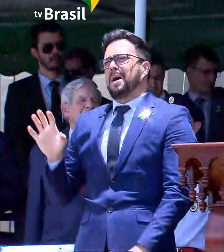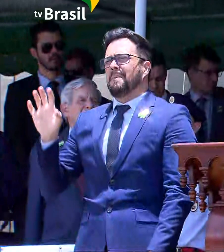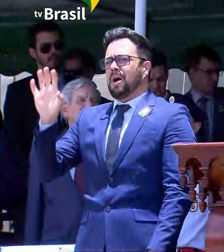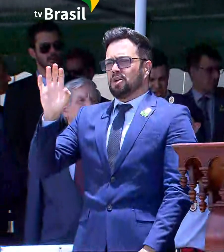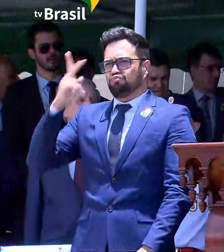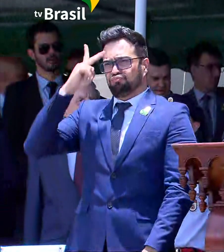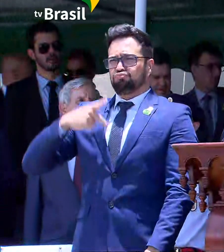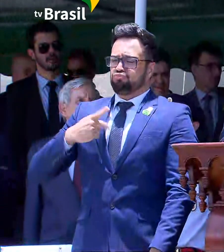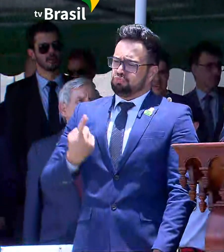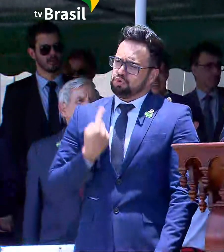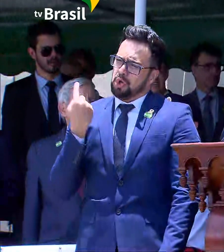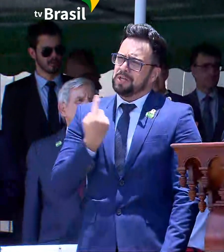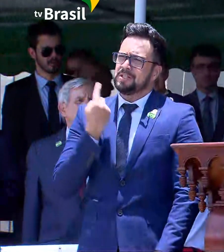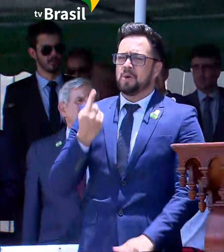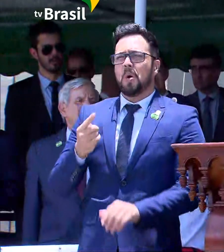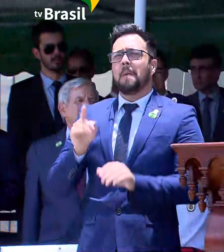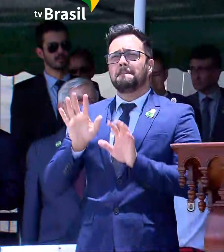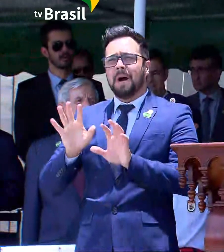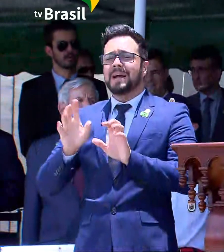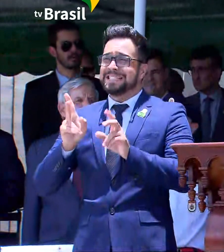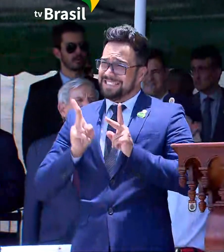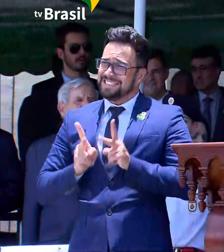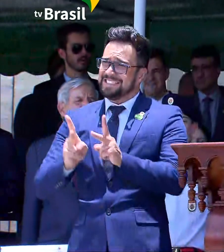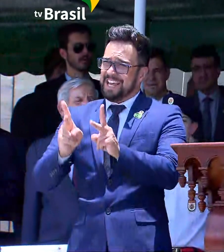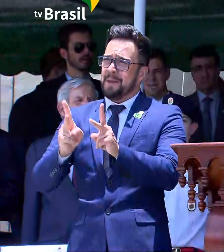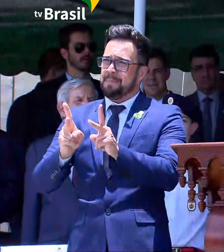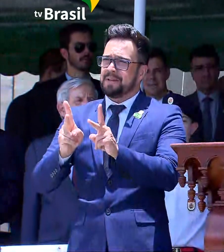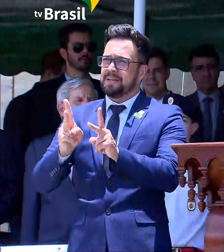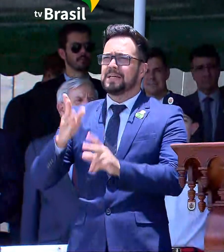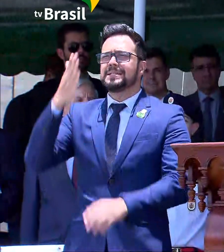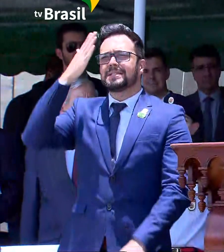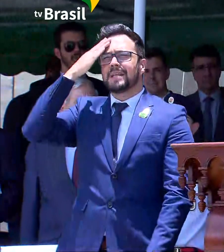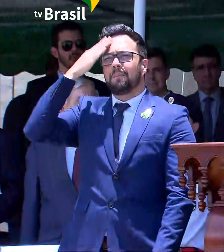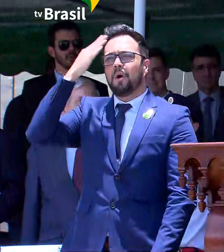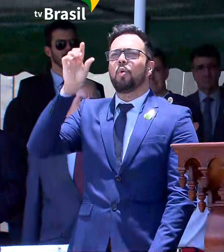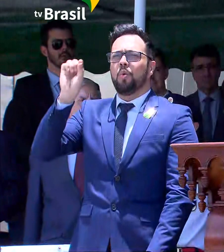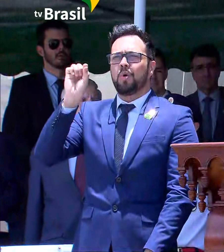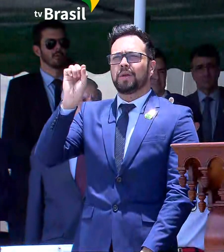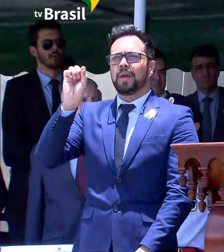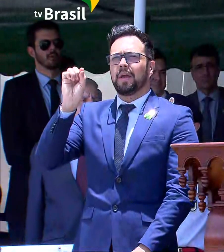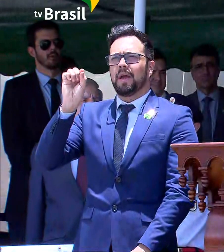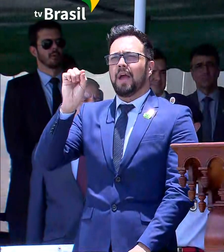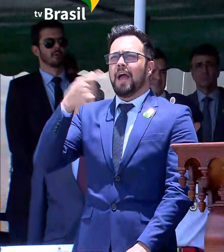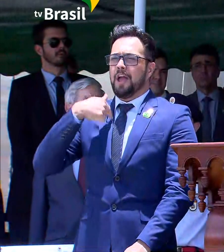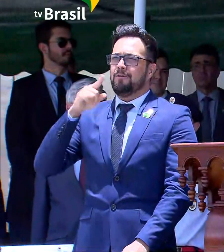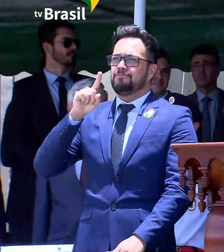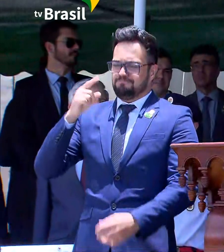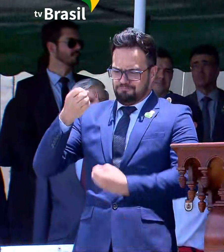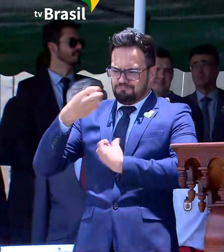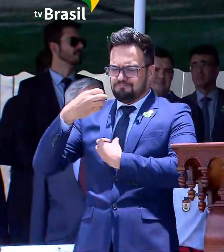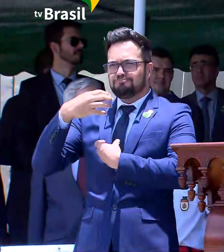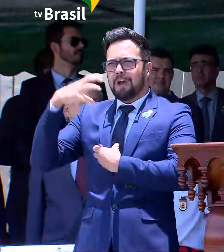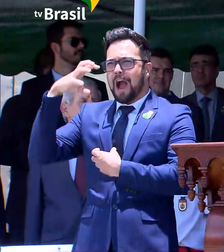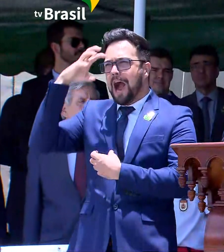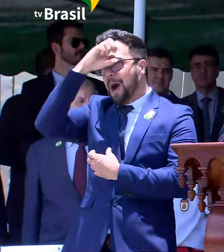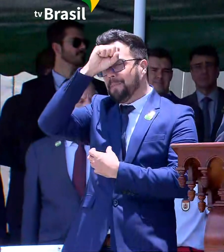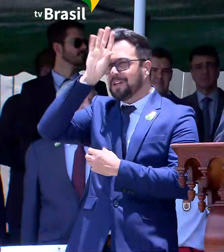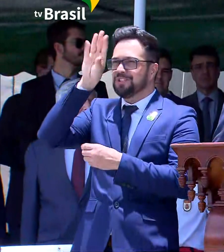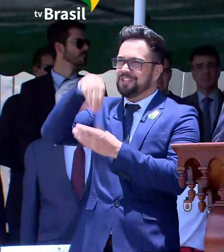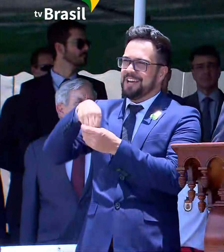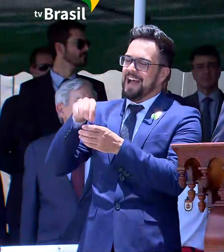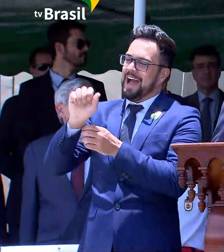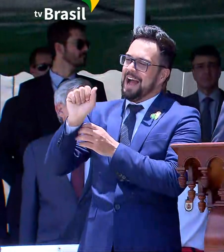mas sempre tendo em mente os ensinamentos que eu aprendi nessa